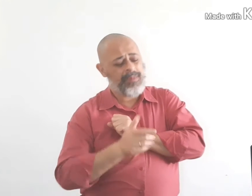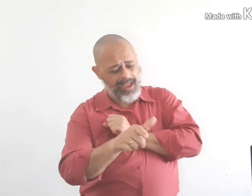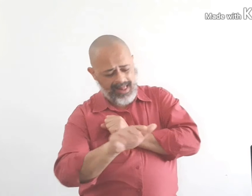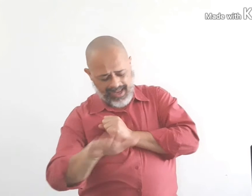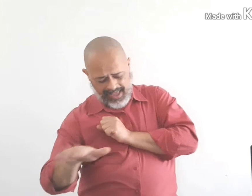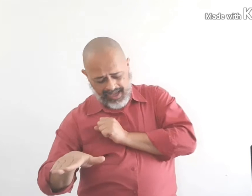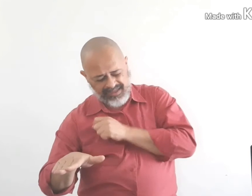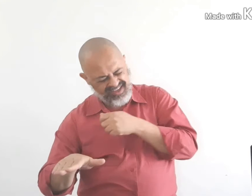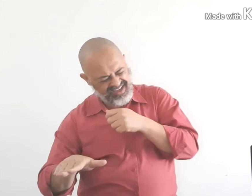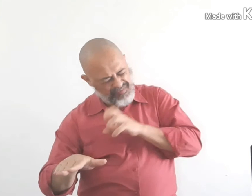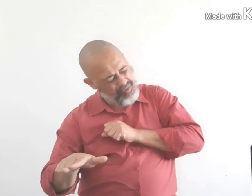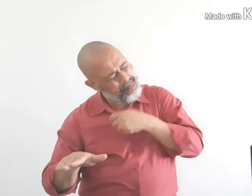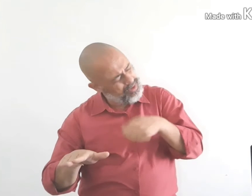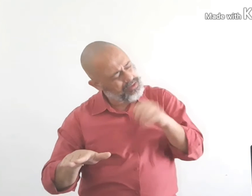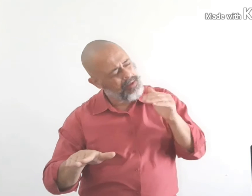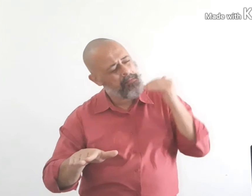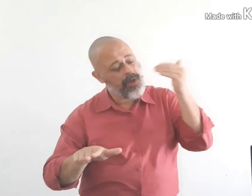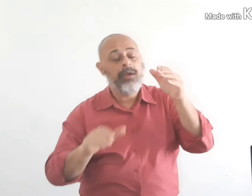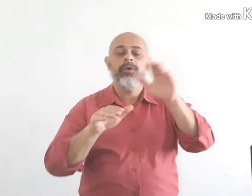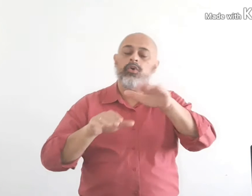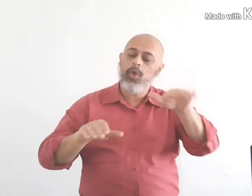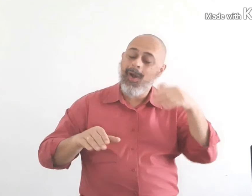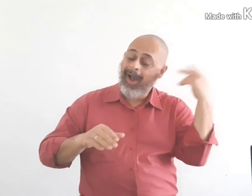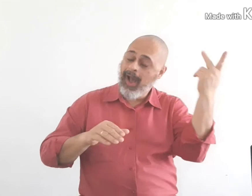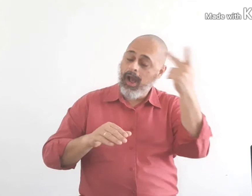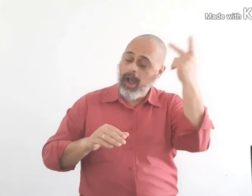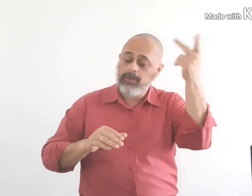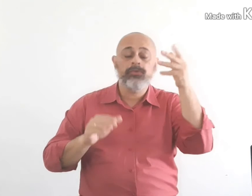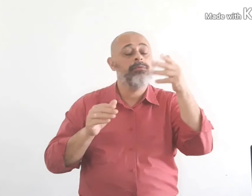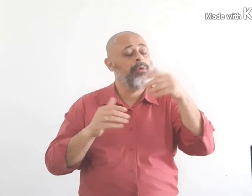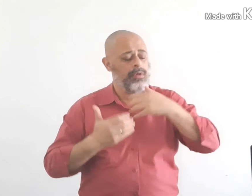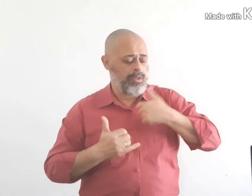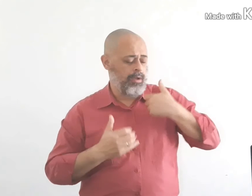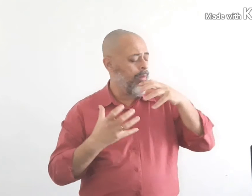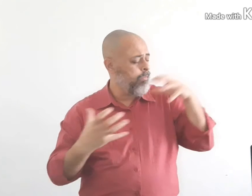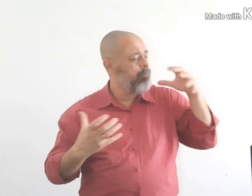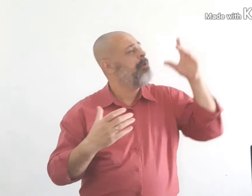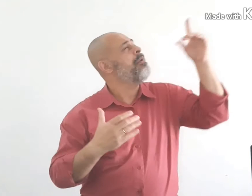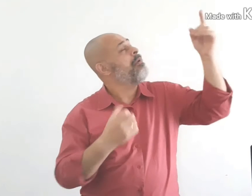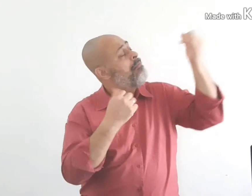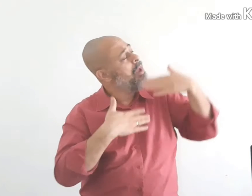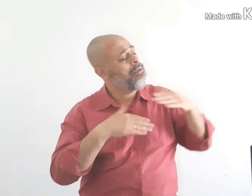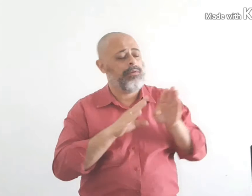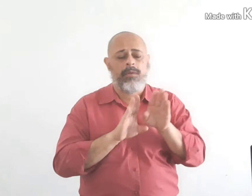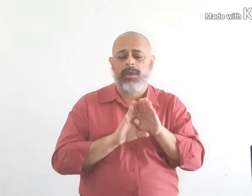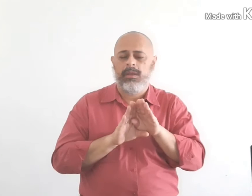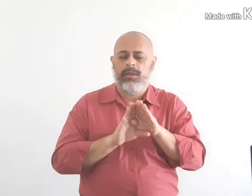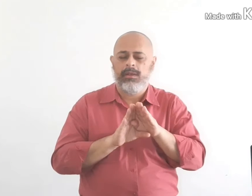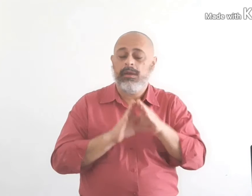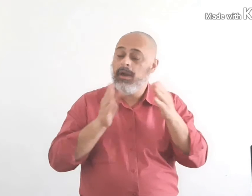também, Senhor, que o Senhor nos ajude a aplicar a Tua palavra, porque o Senhor escolheu assim, que nós devemos conhecê-la,